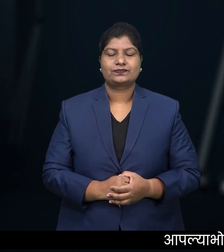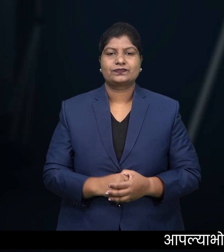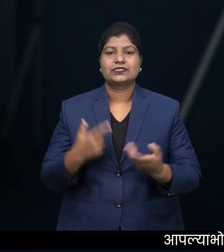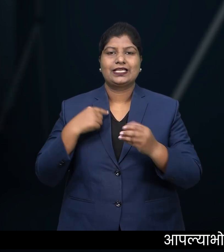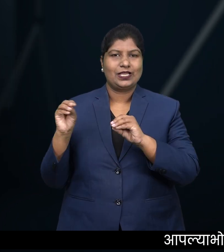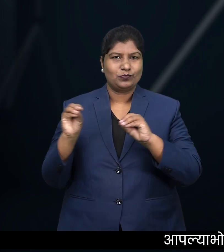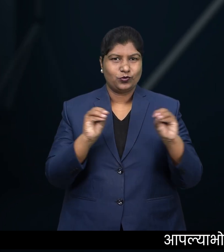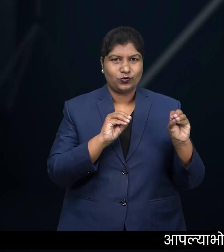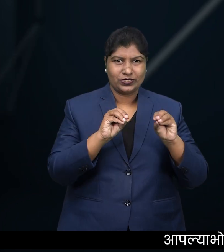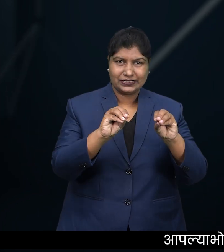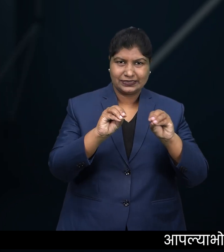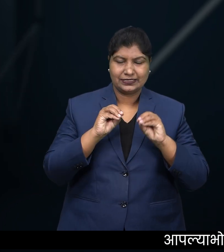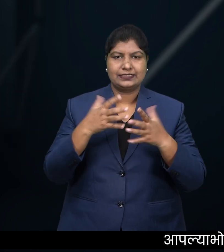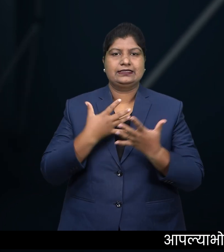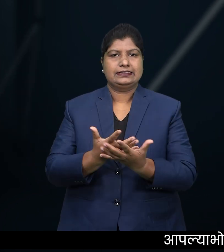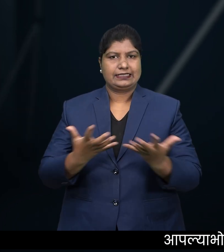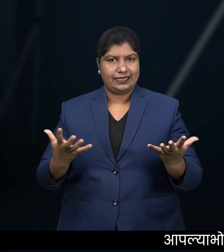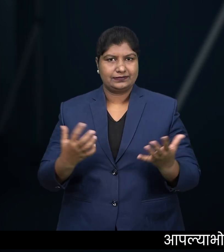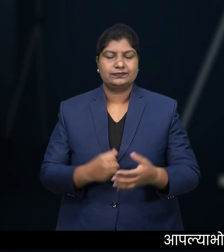आपल्या भोवती फिरणाऱ्या गोष्टी,